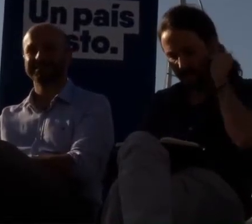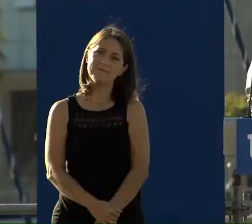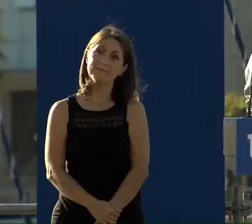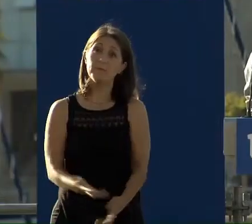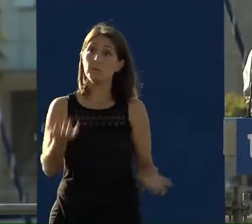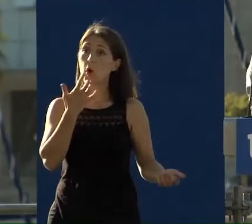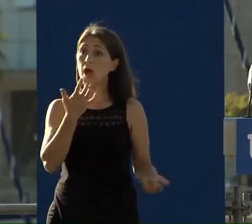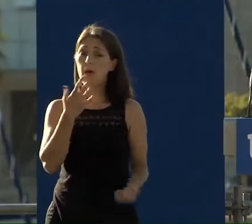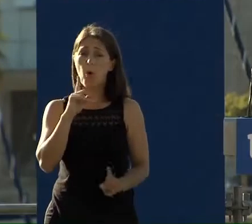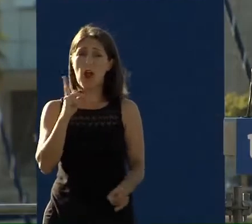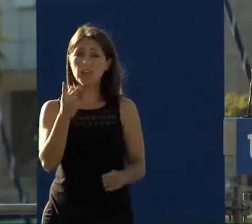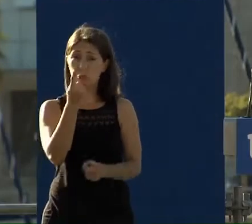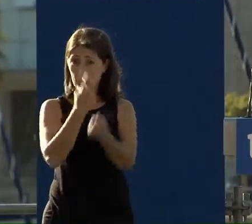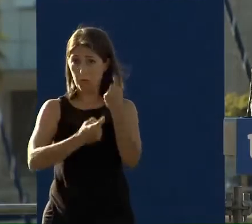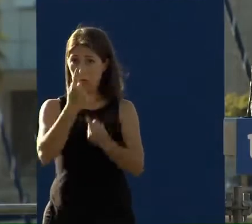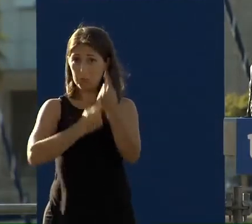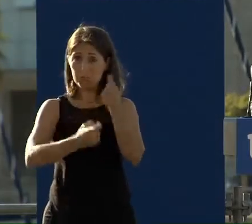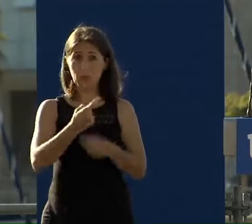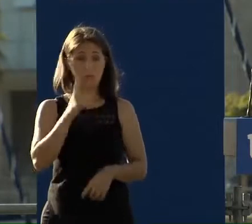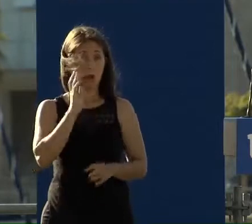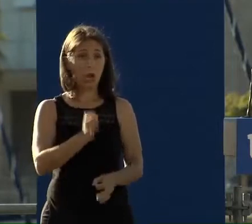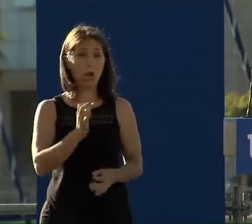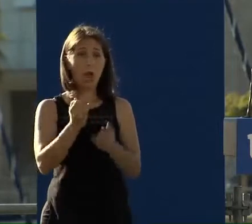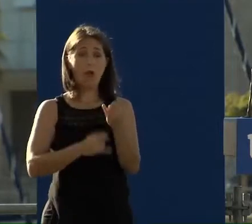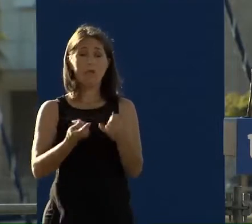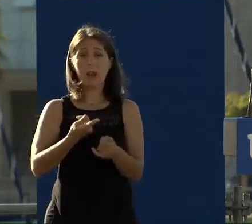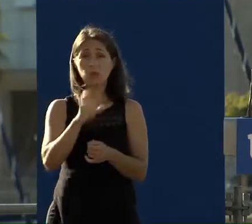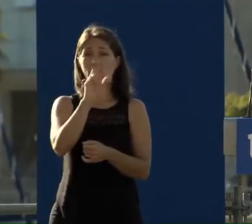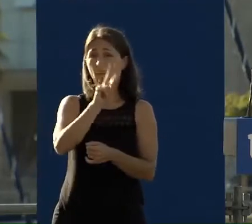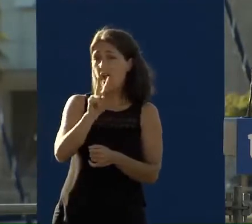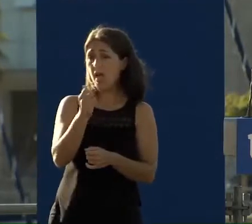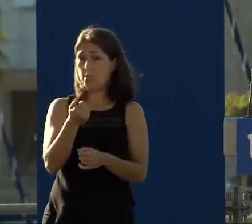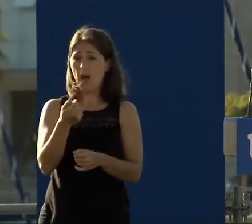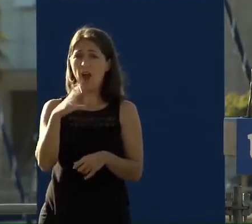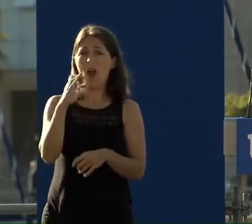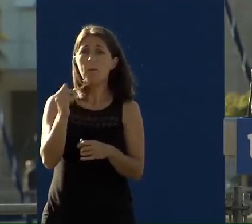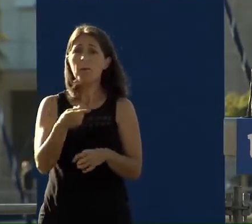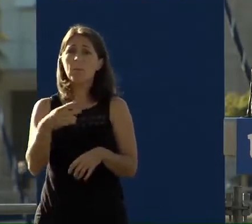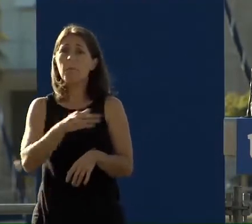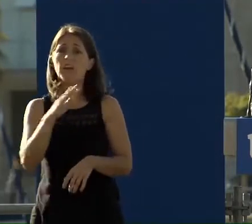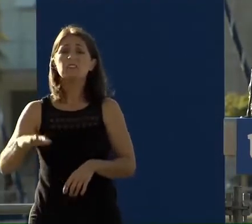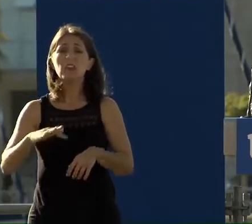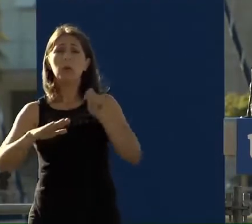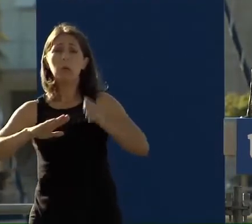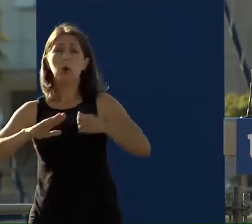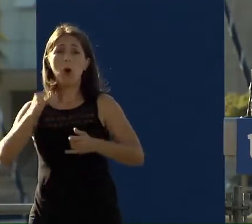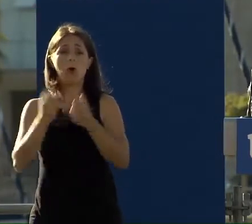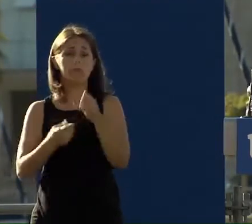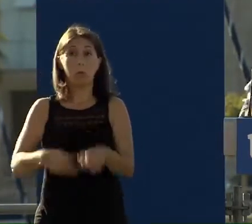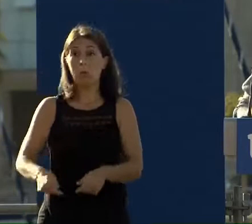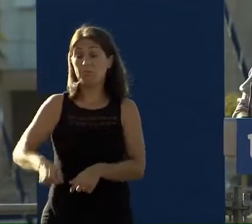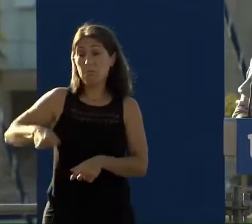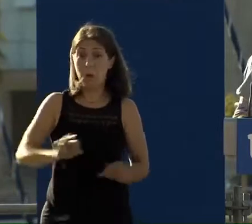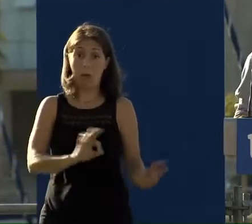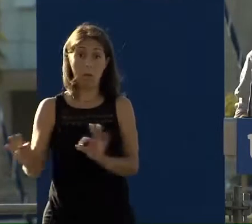E se fose polas enquisas, Eva, Carmen e Luís non estarían xa preparando as maletas para mudarse ao Hórreo e a San Caetano, que é onde van